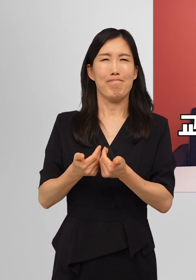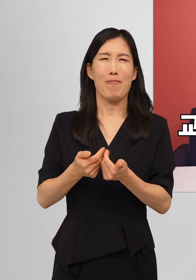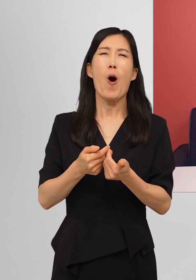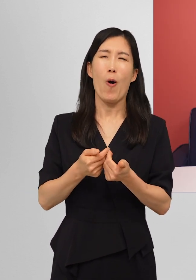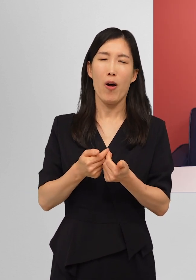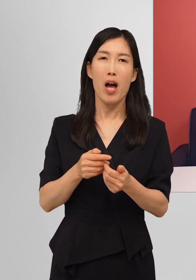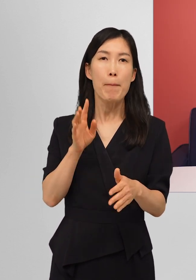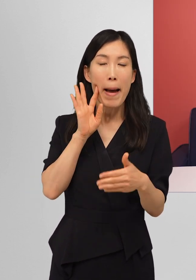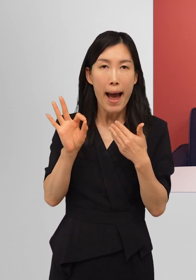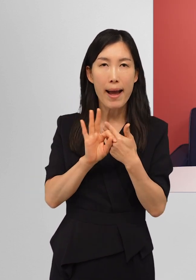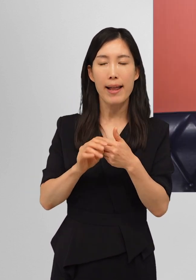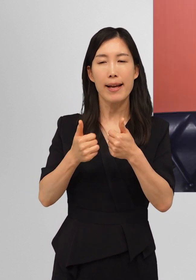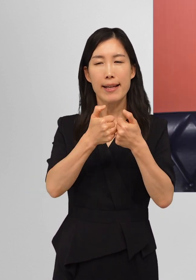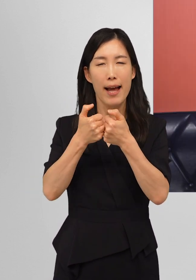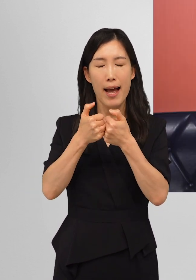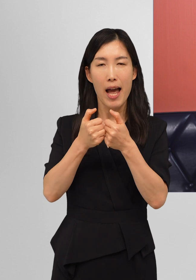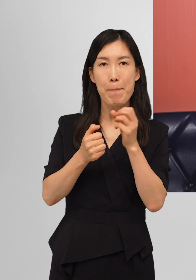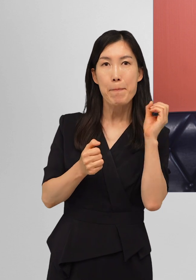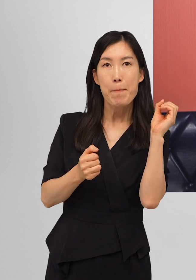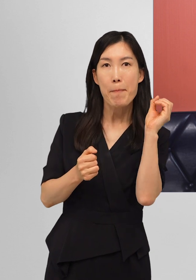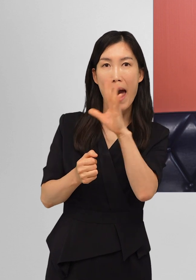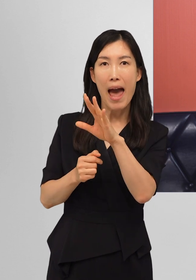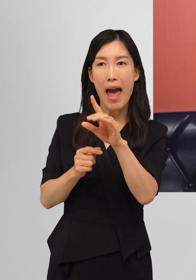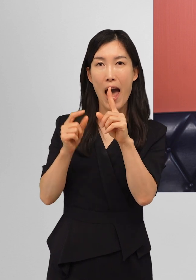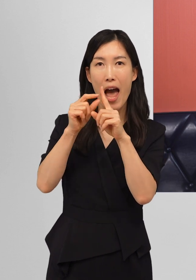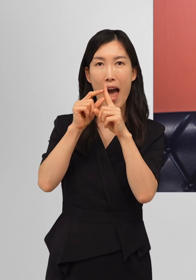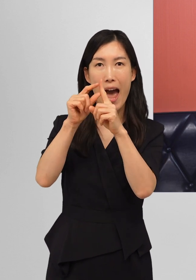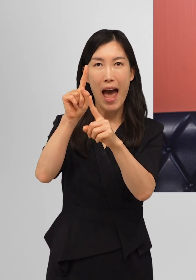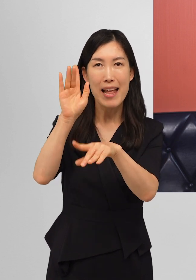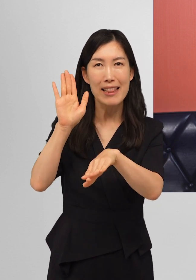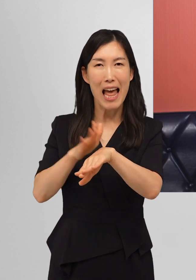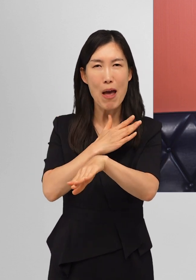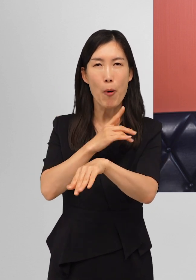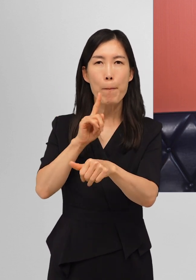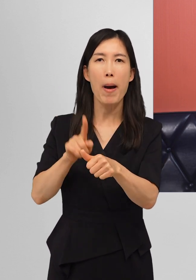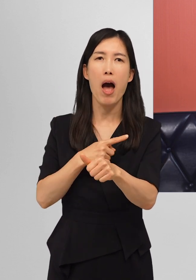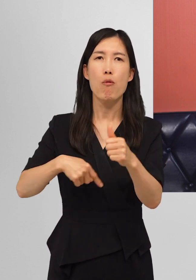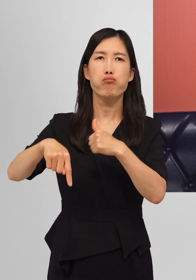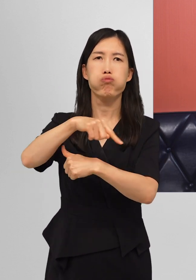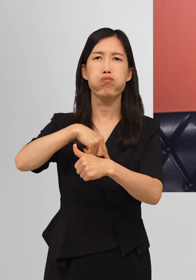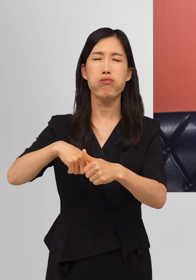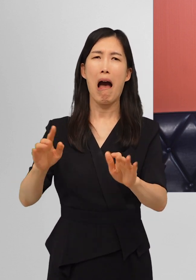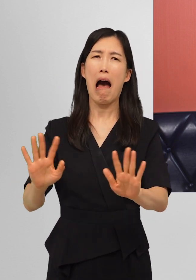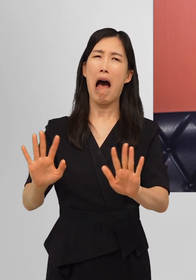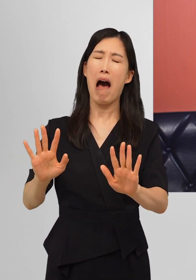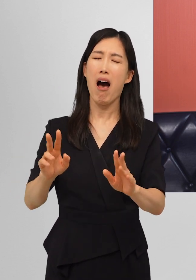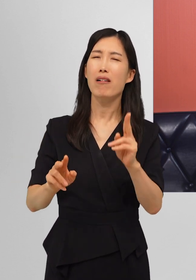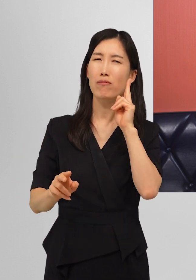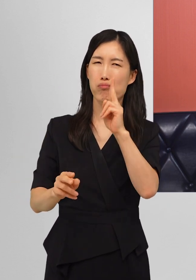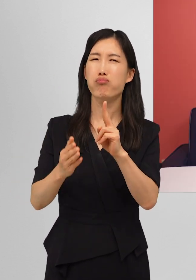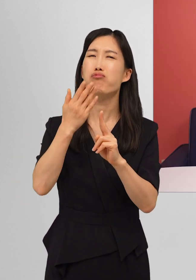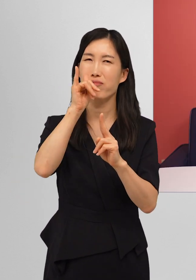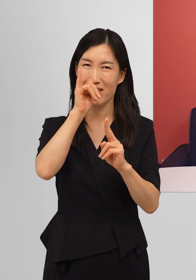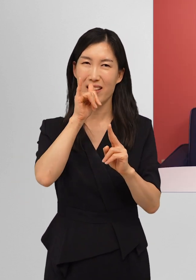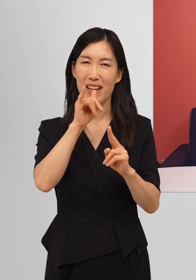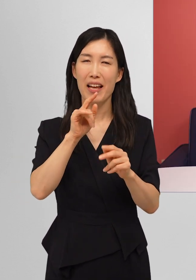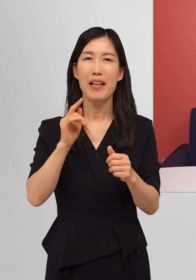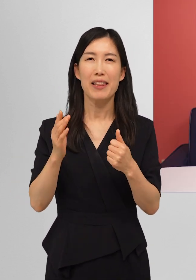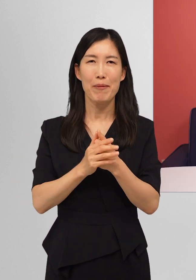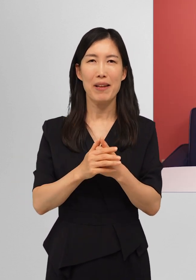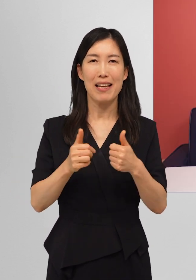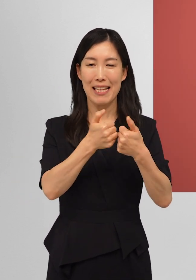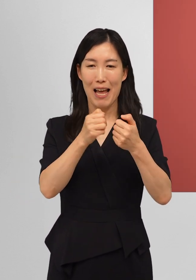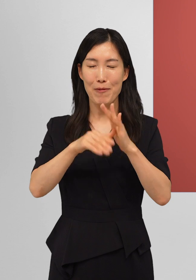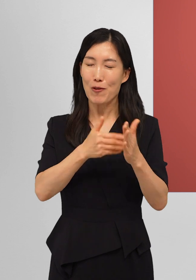있고요. 혹시라도 자칫 단어 하나 이게 상담이 갑자기 심각해지는 양상으로 가게 하기도 하고요. 그러니 정말